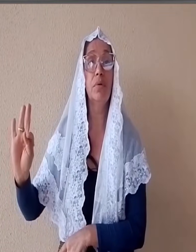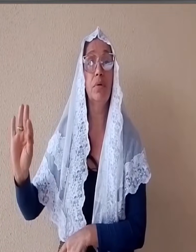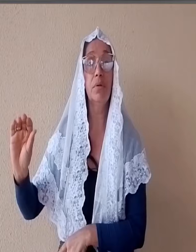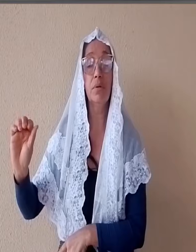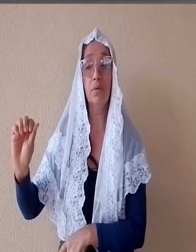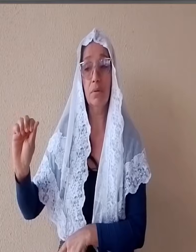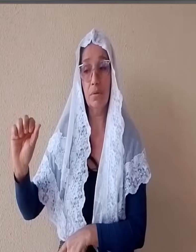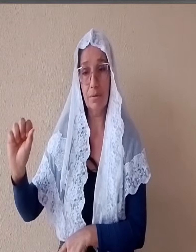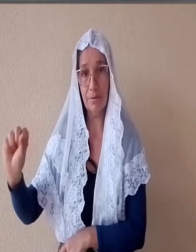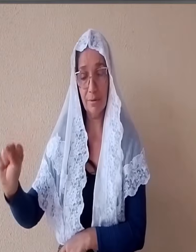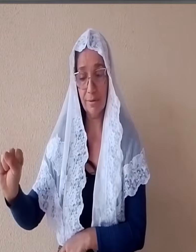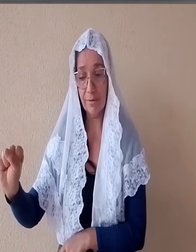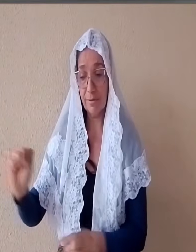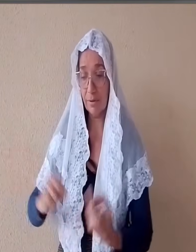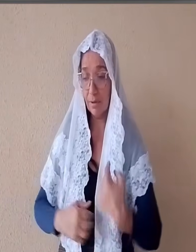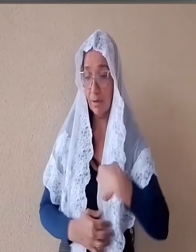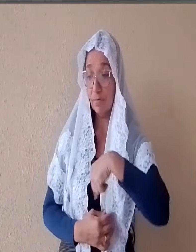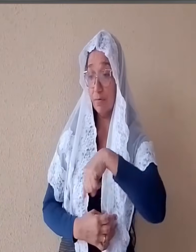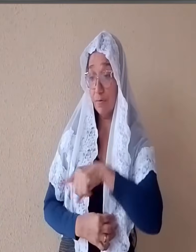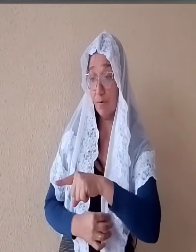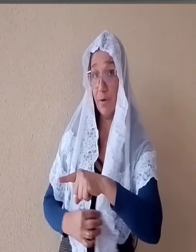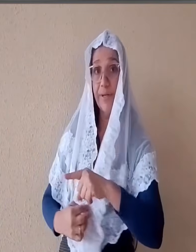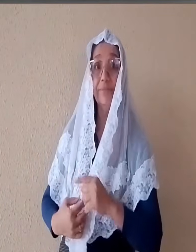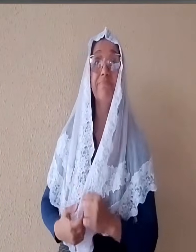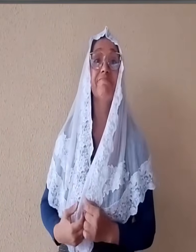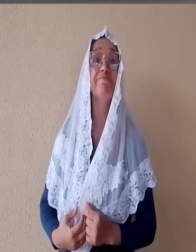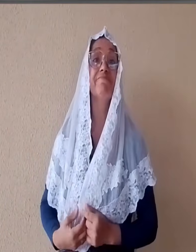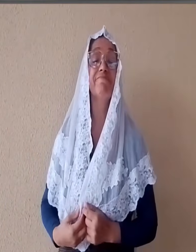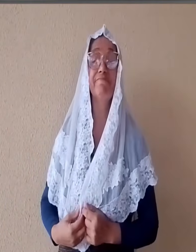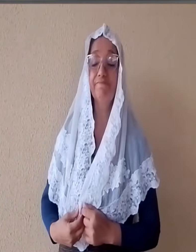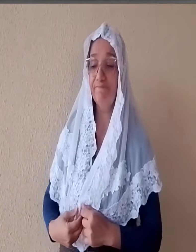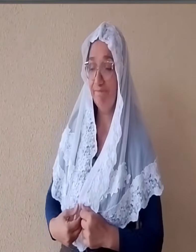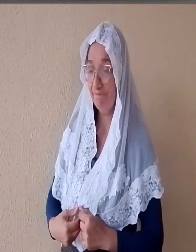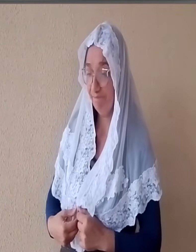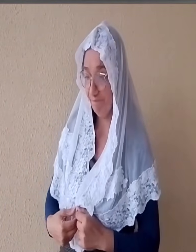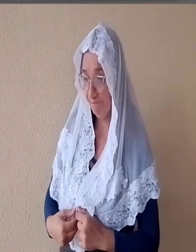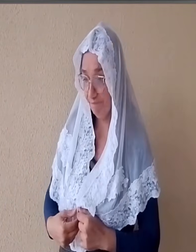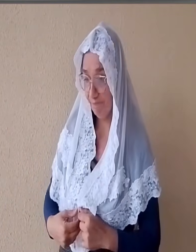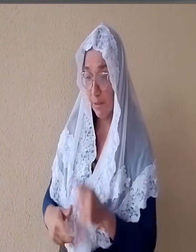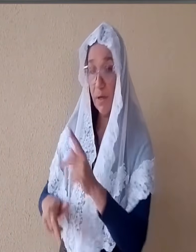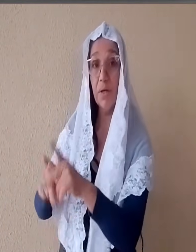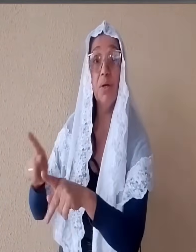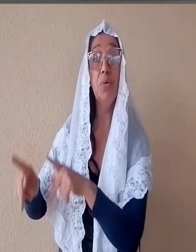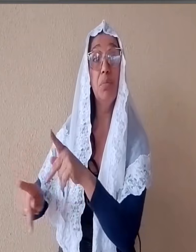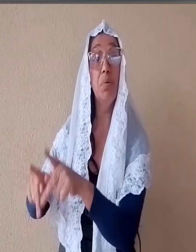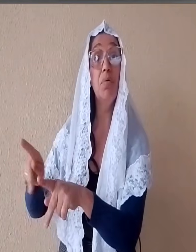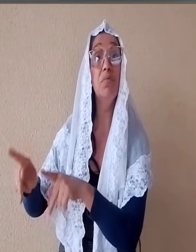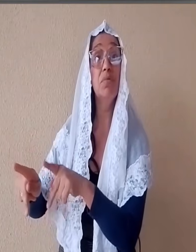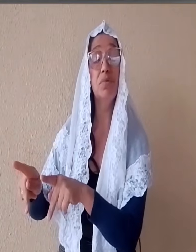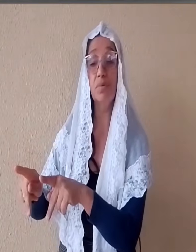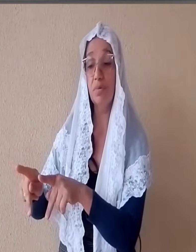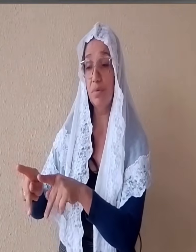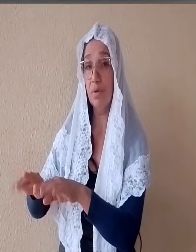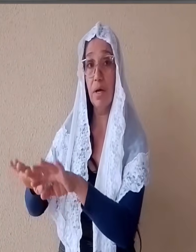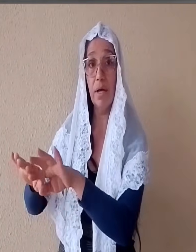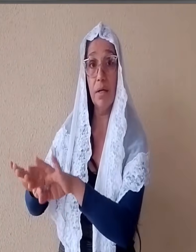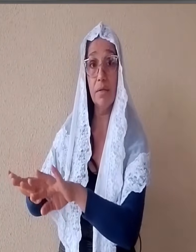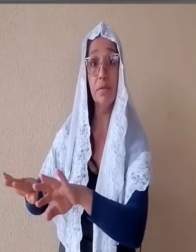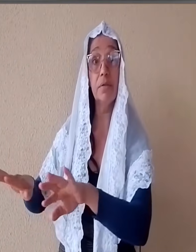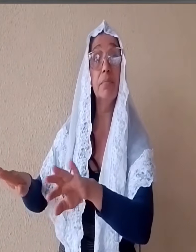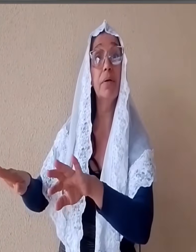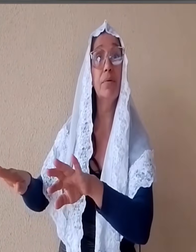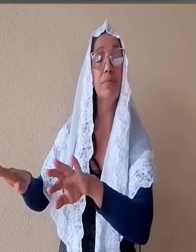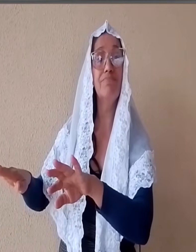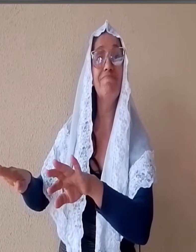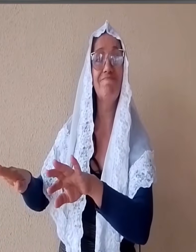E de repente Davi falou, olha, eu vou dar tantos que você querem, mas Mefibosete,